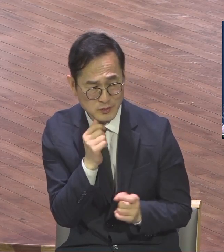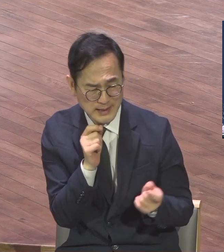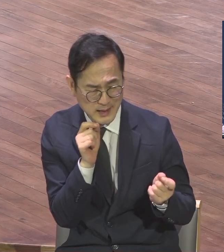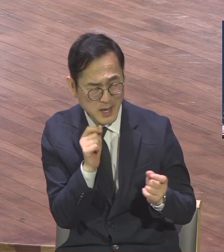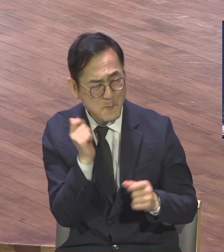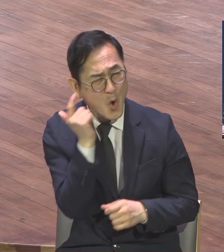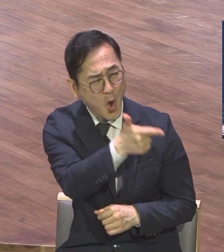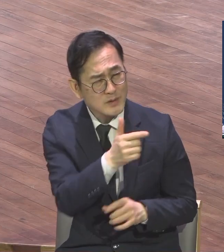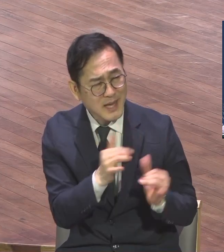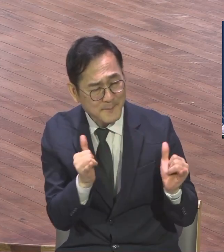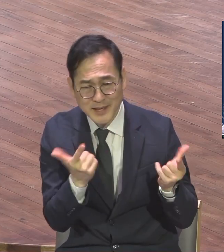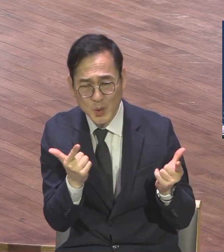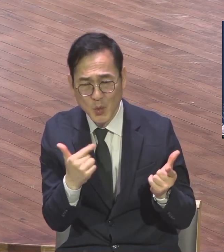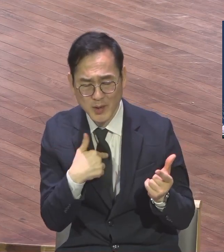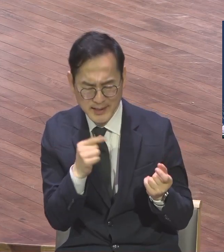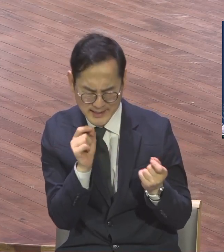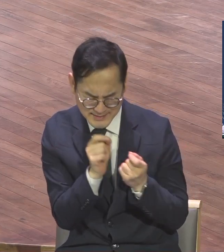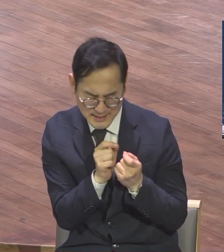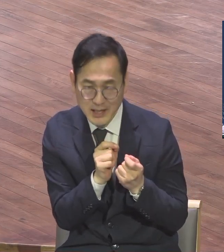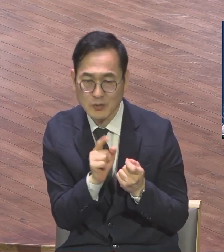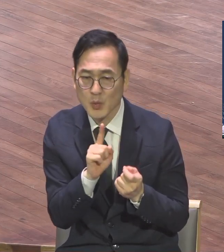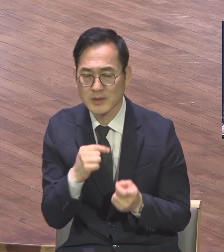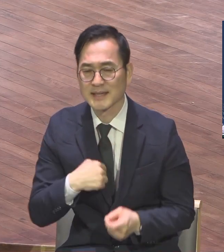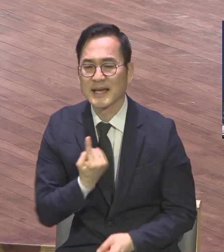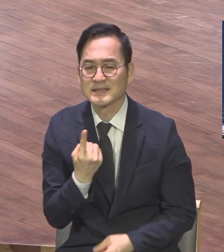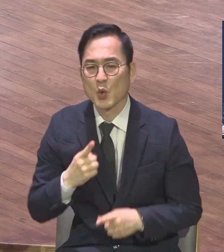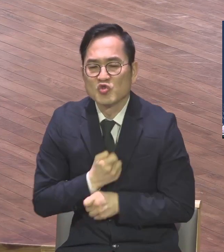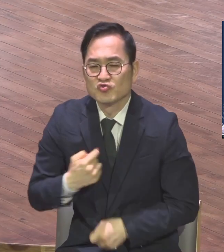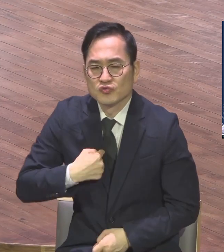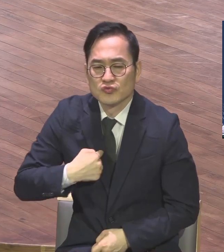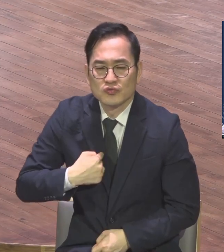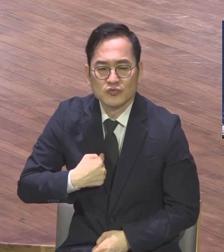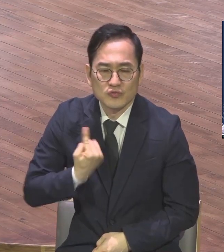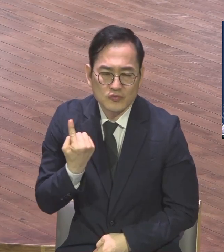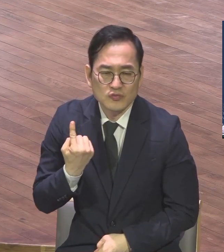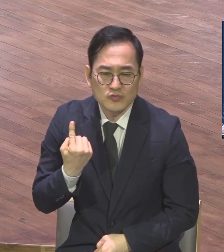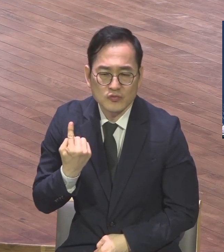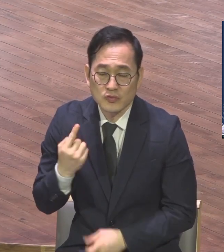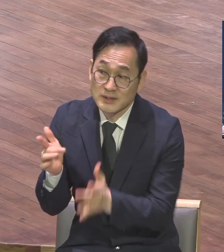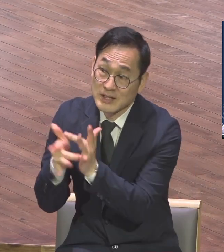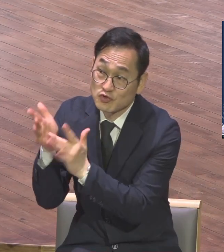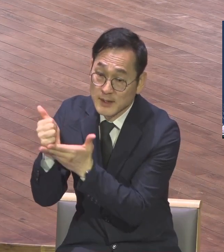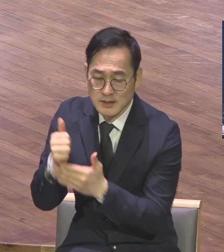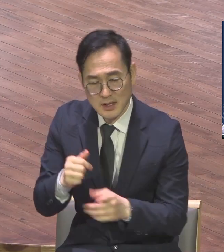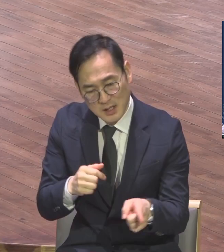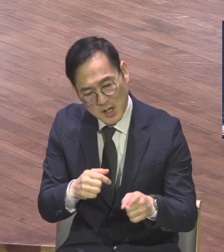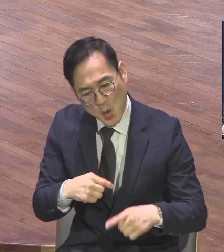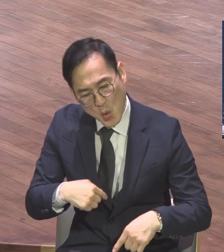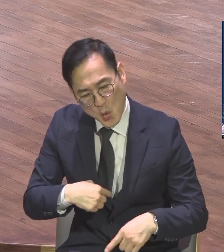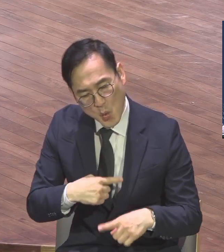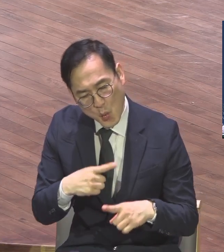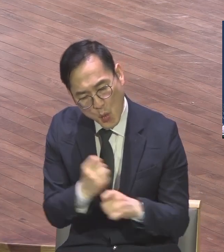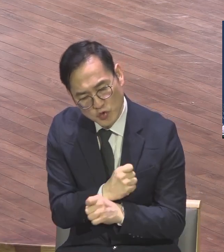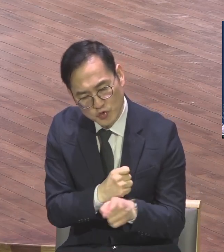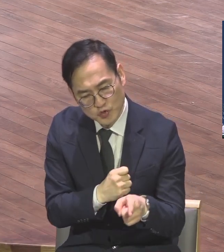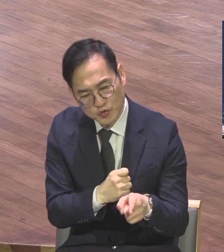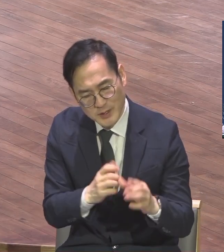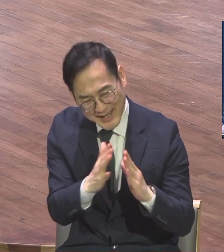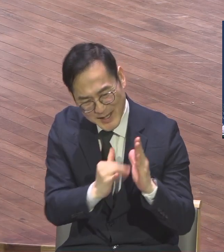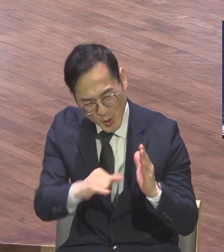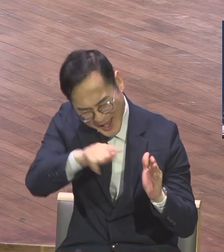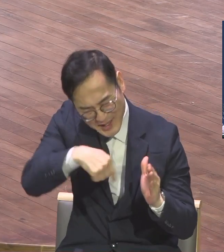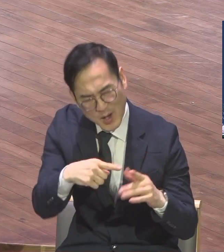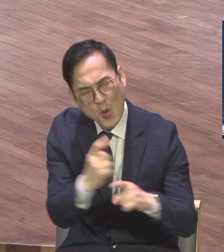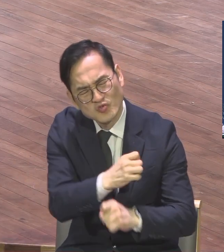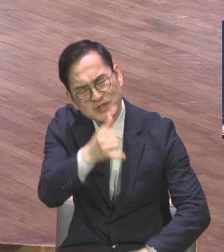나 자신일 수도 있다는 말입니다. 예수님께서 사람의 원수가 자기 집안 식구리라 이렇게 말씀을